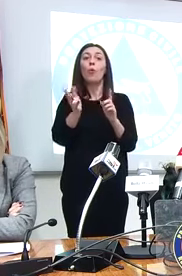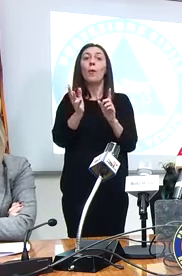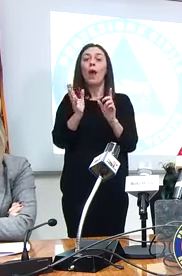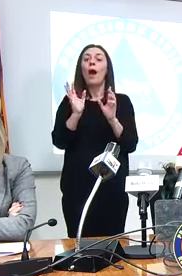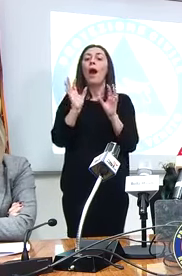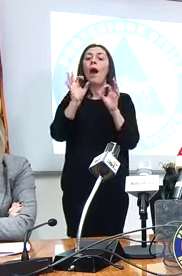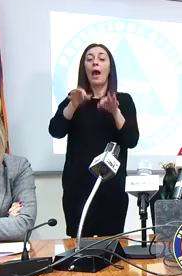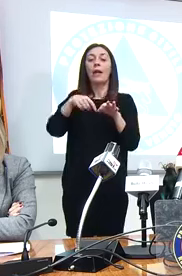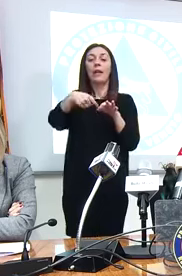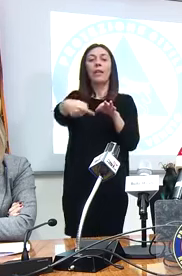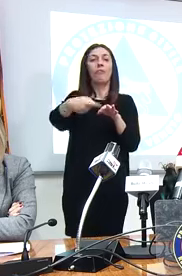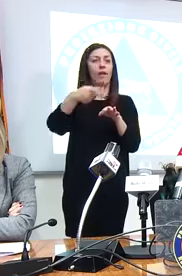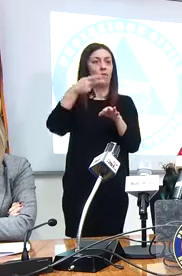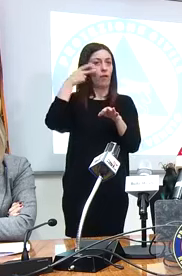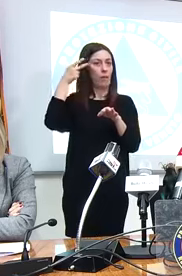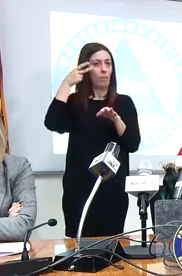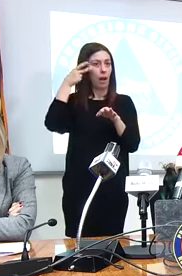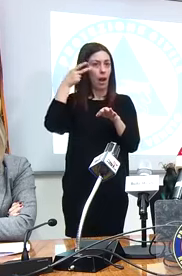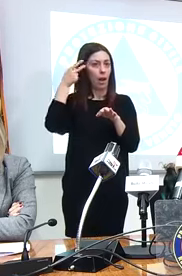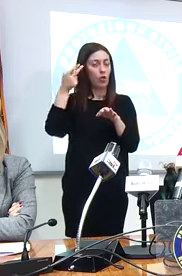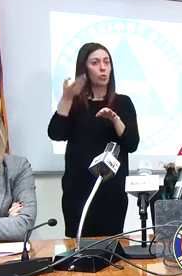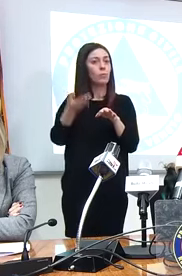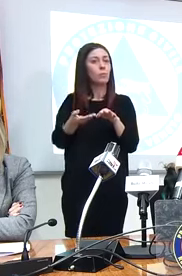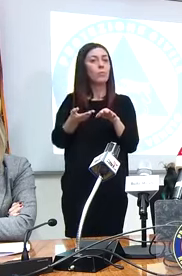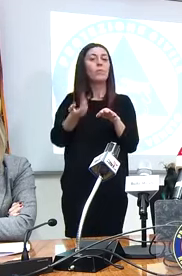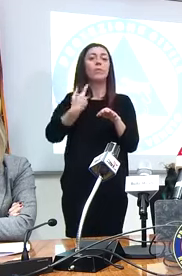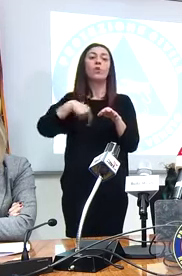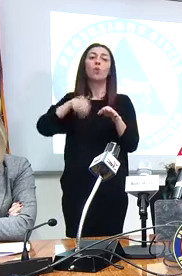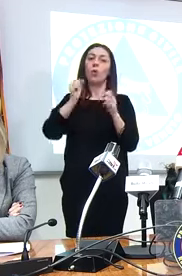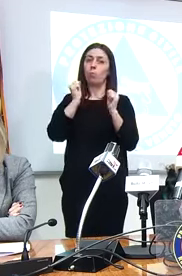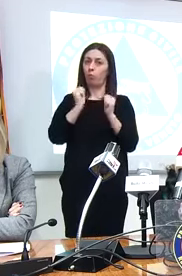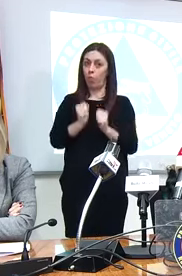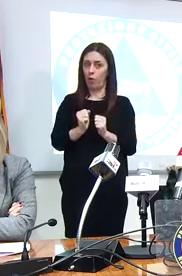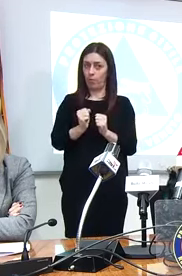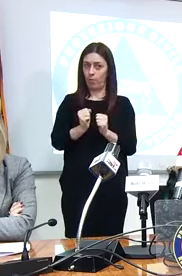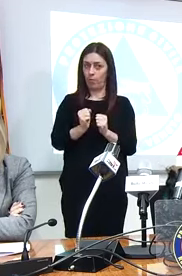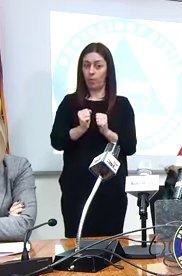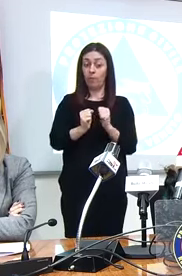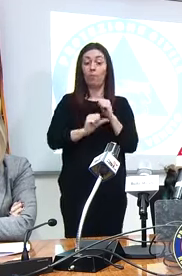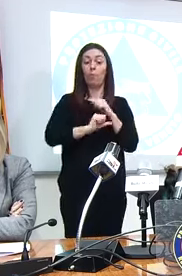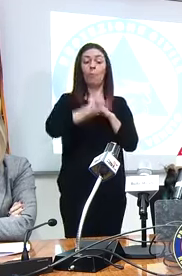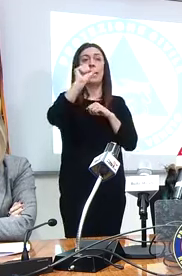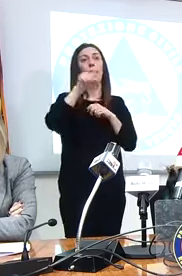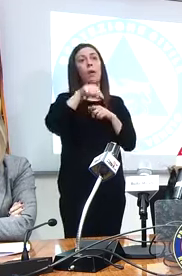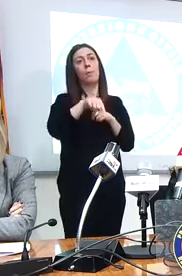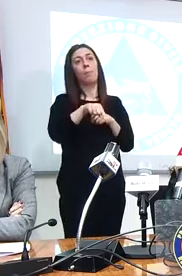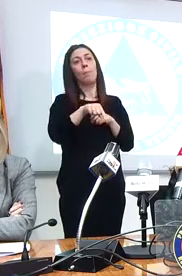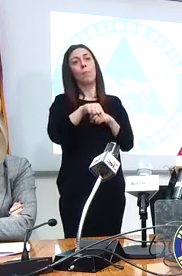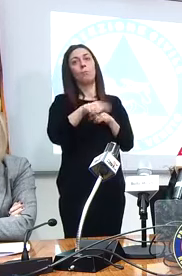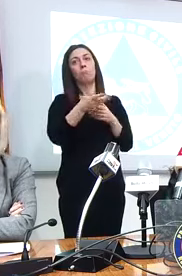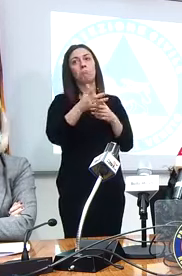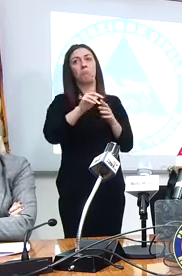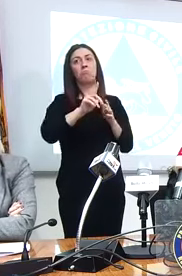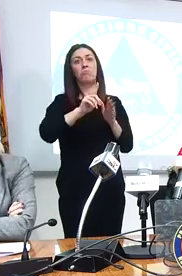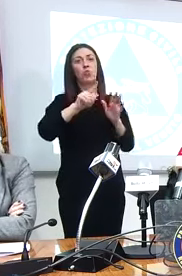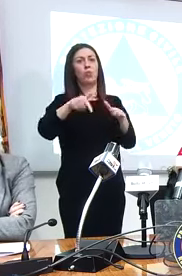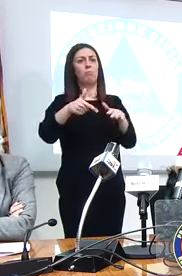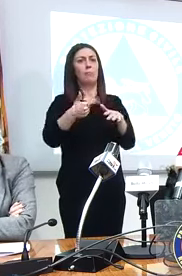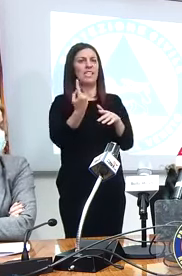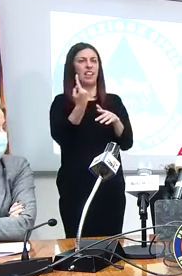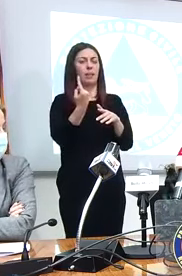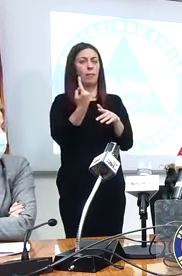prima settimana di febbraio, avremo la possibilità di completare entro, diciamo, la prima settimana di